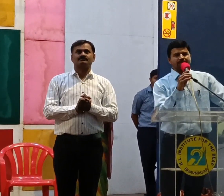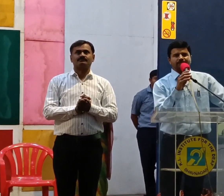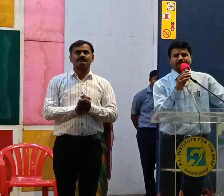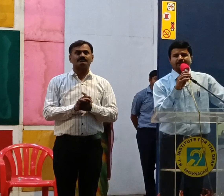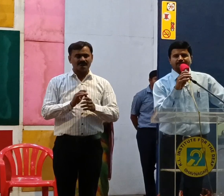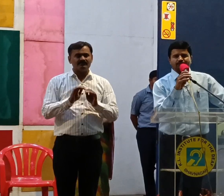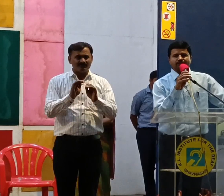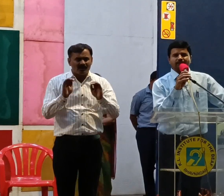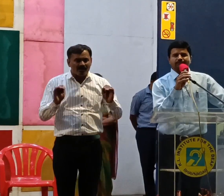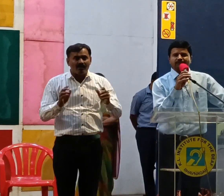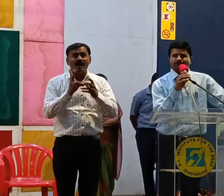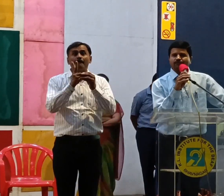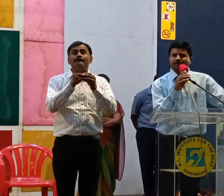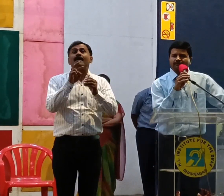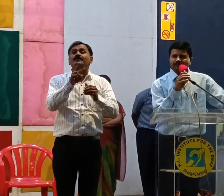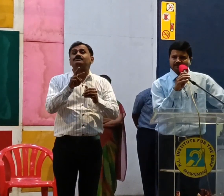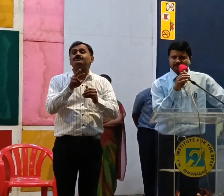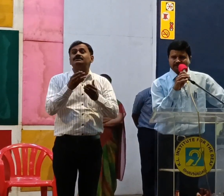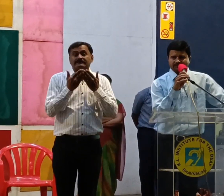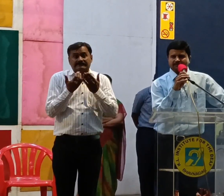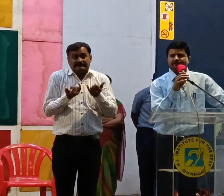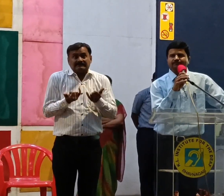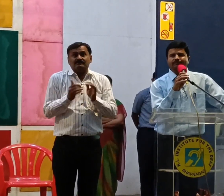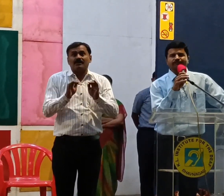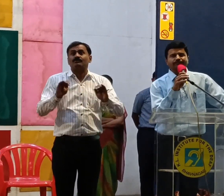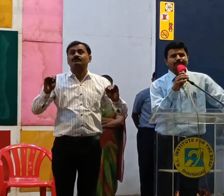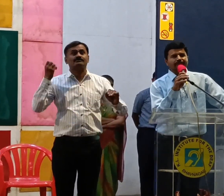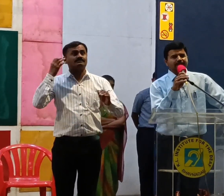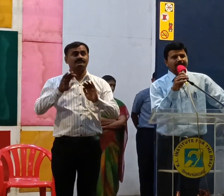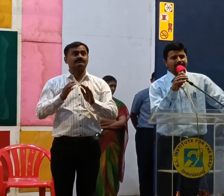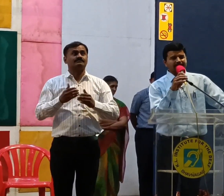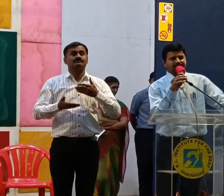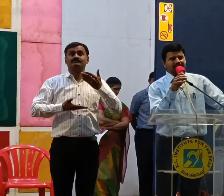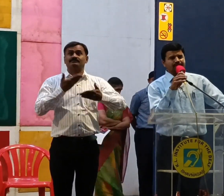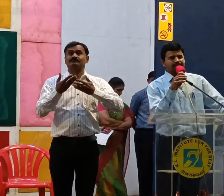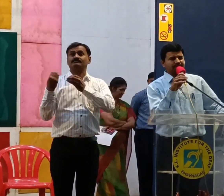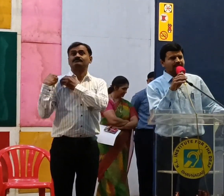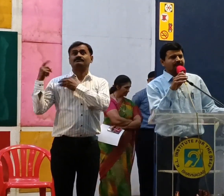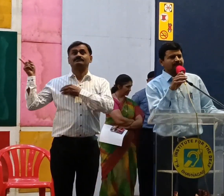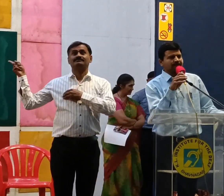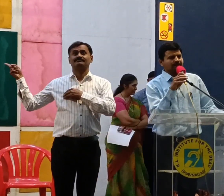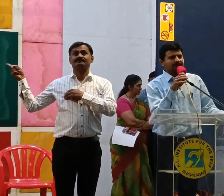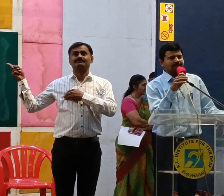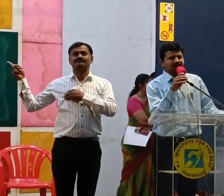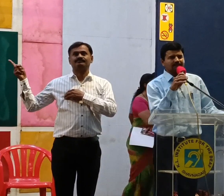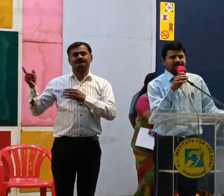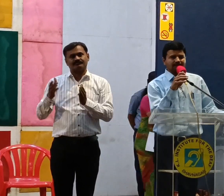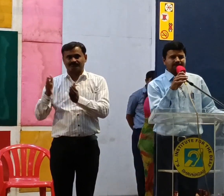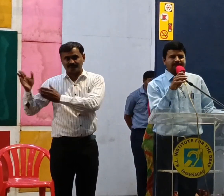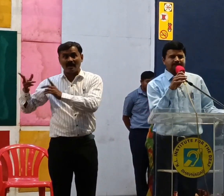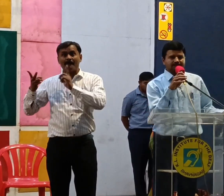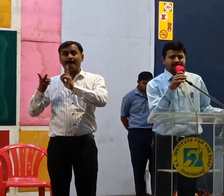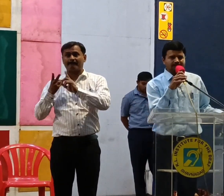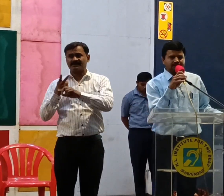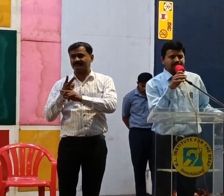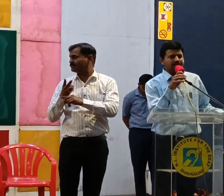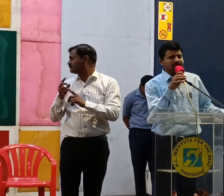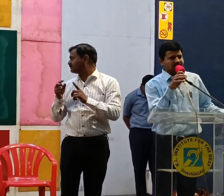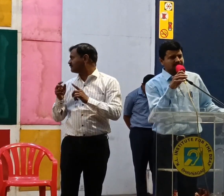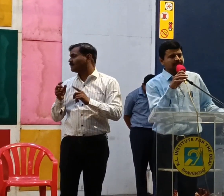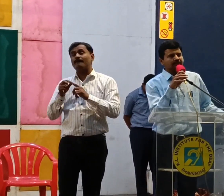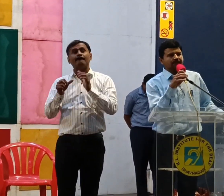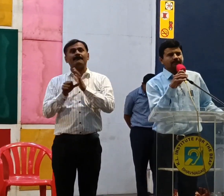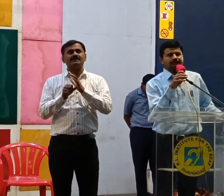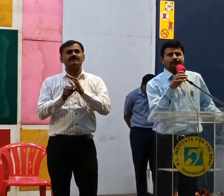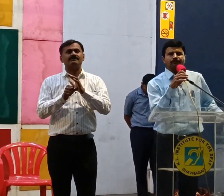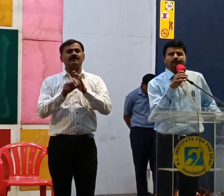1200થી વધારે વિદ્યાર્થીઓ એમની સ્કૂલમાં અભ્યાસ કરે છે। એવા જ આપણા બીજા આજના વક્તા છે શ્રી નિલેશભાઈ